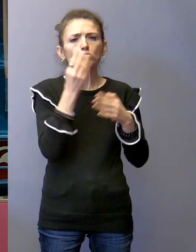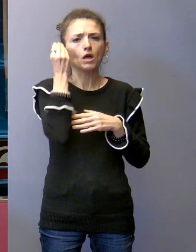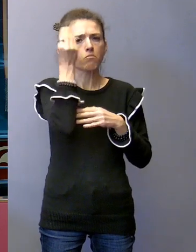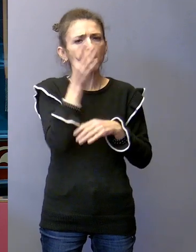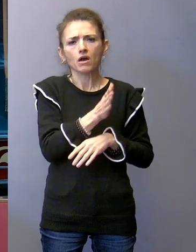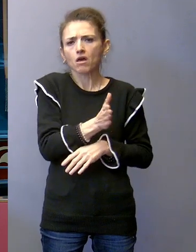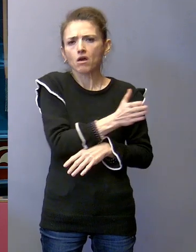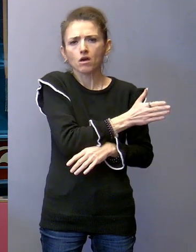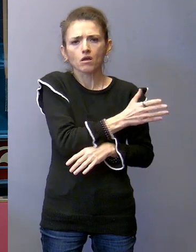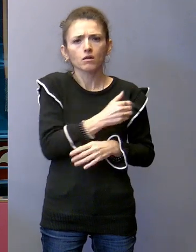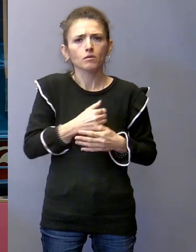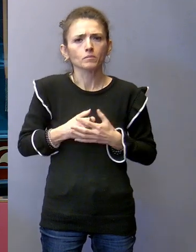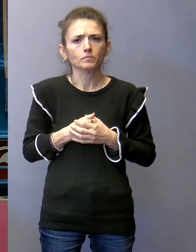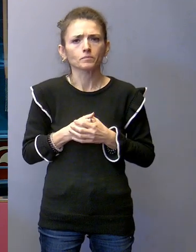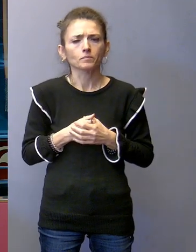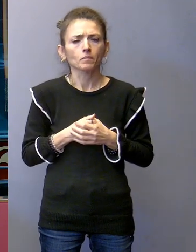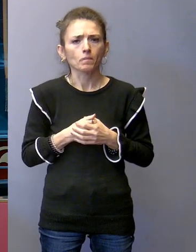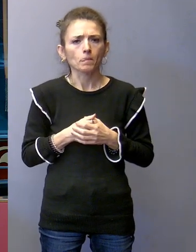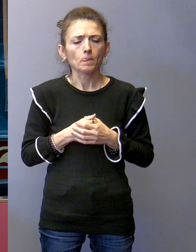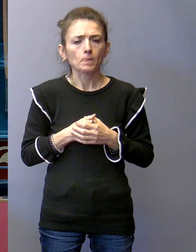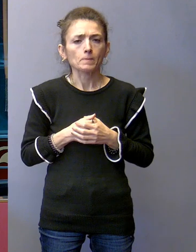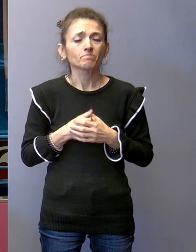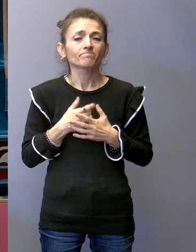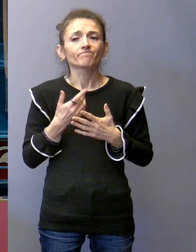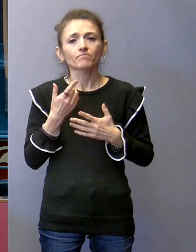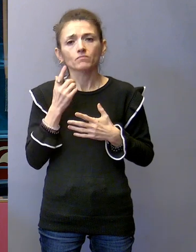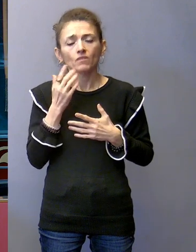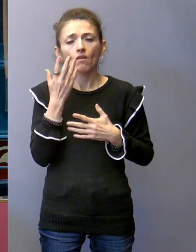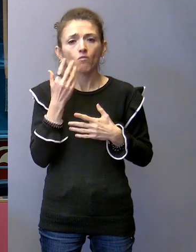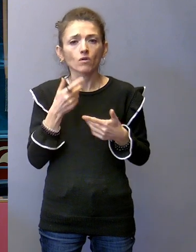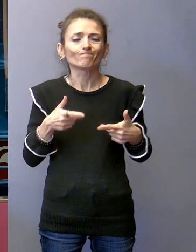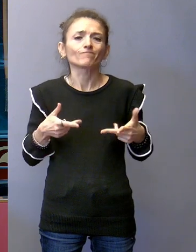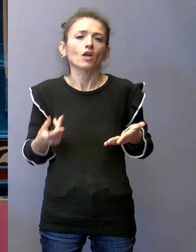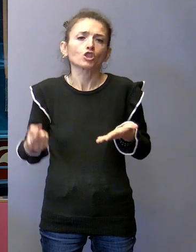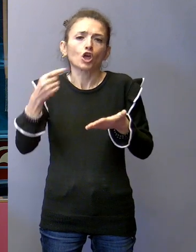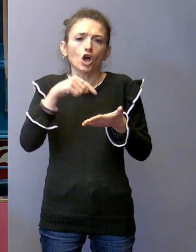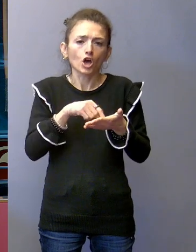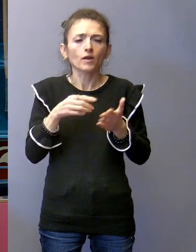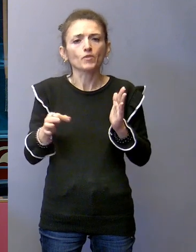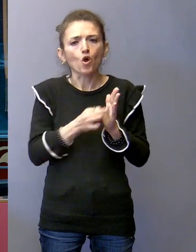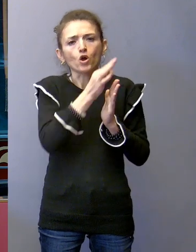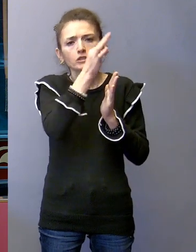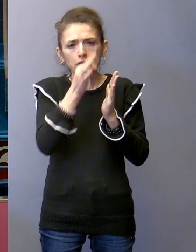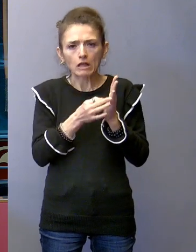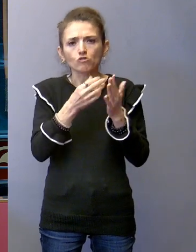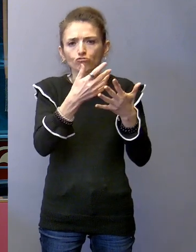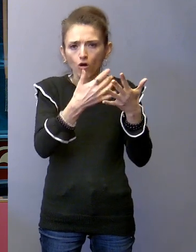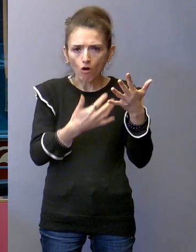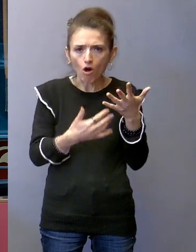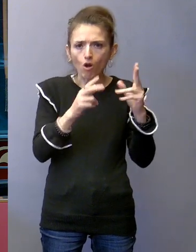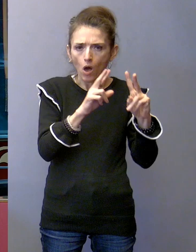se possiamo riprendere un attimino l'analisi degli ordini del giorno per arrivare a una determinazione